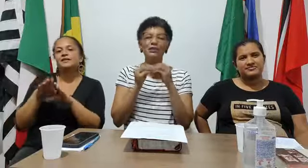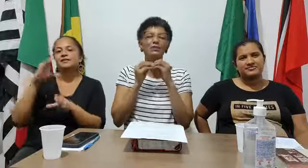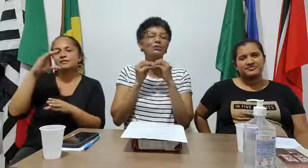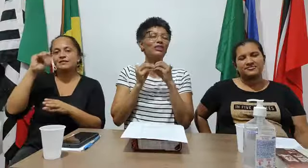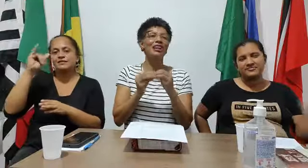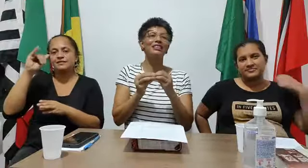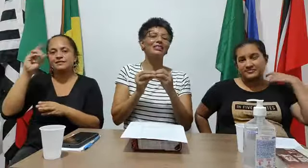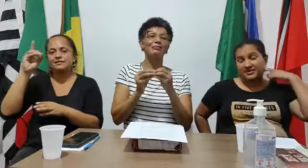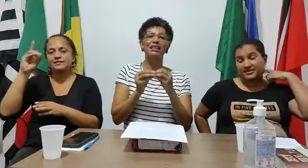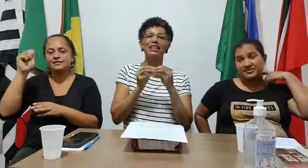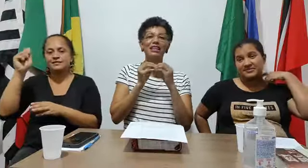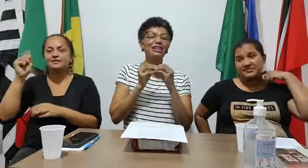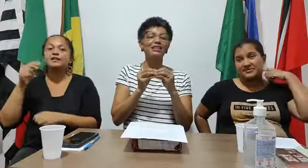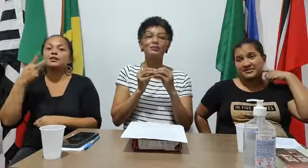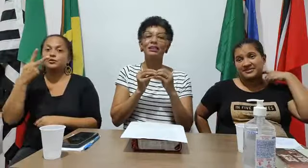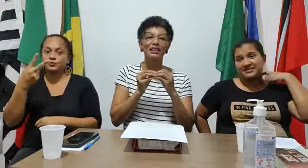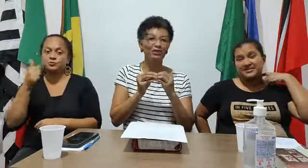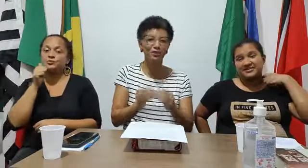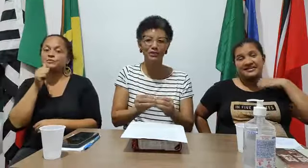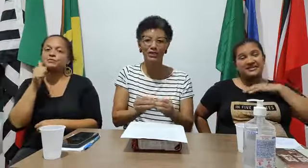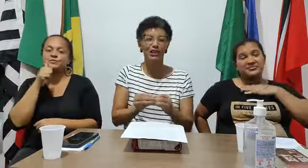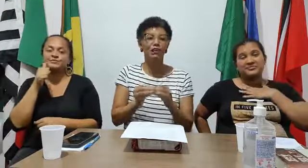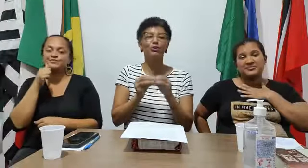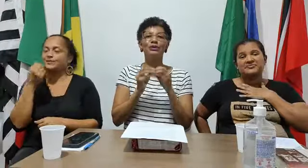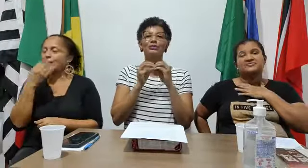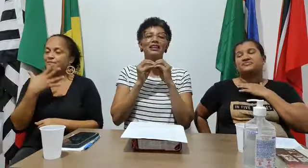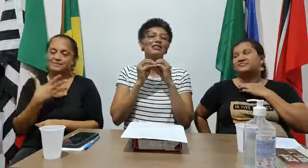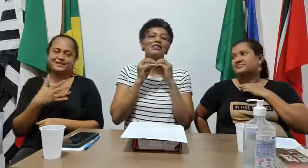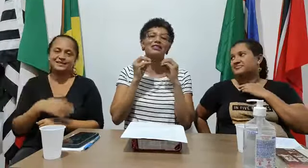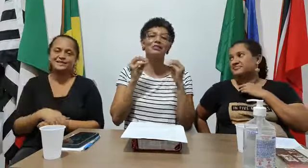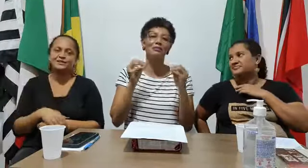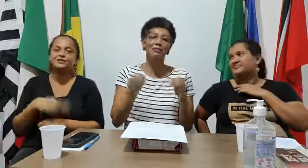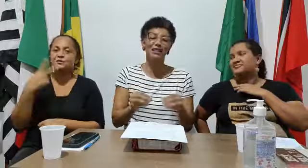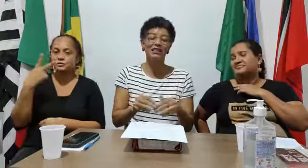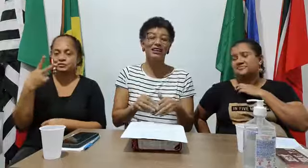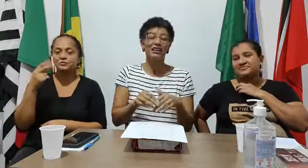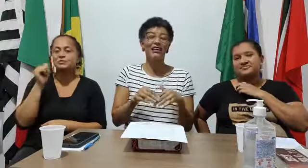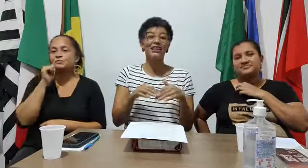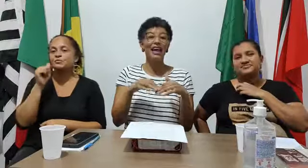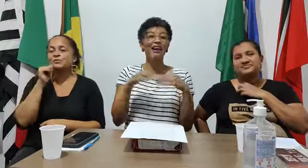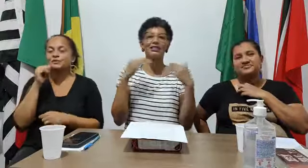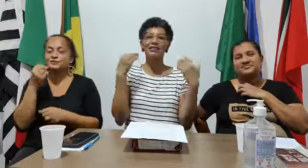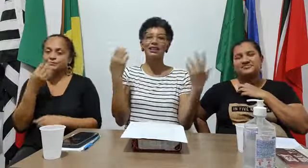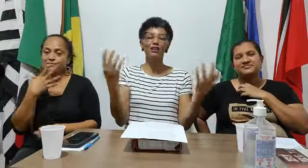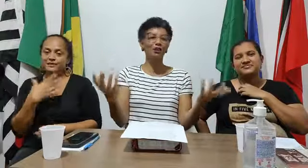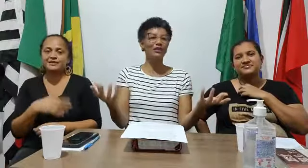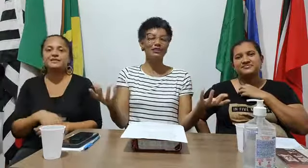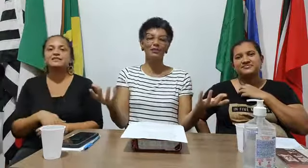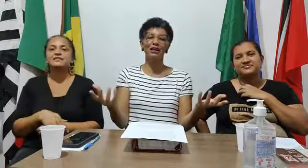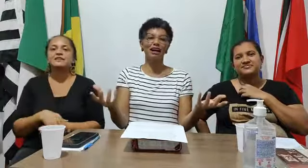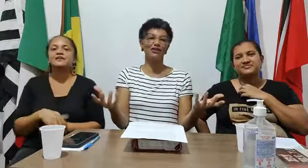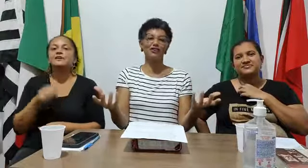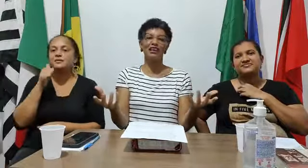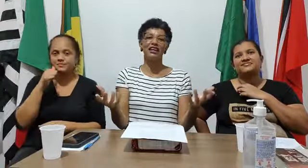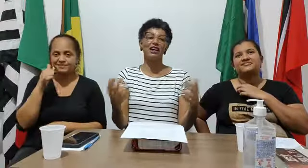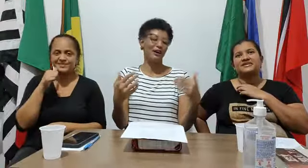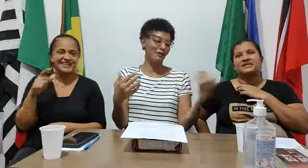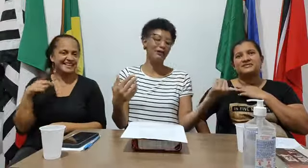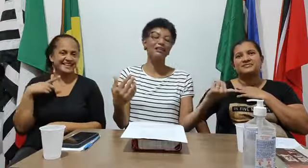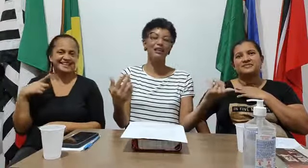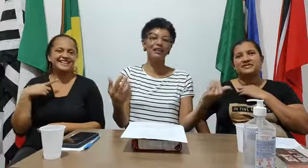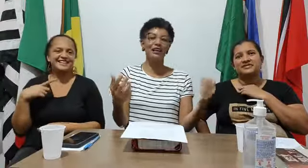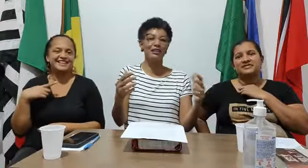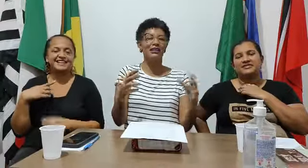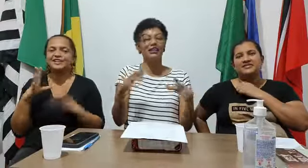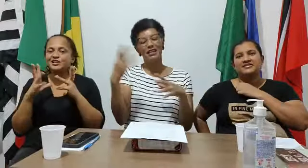percam, duas mulheres também inspiradoras, duas mulheres que são uma bênção. E elas têm toda essa bagagem, né? A